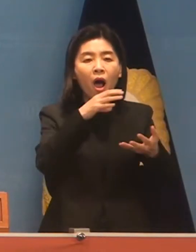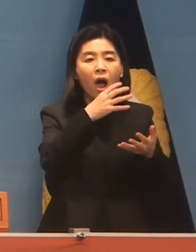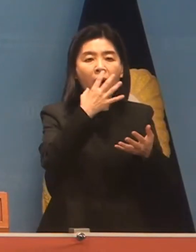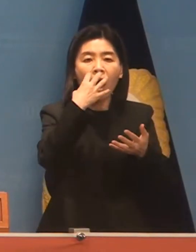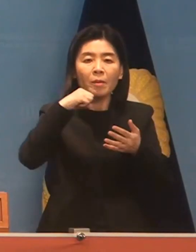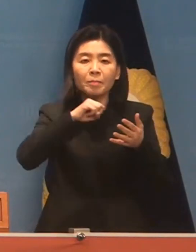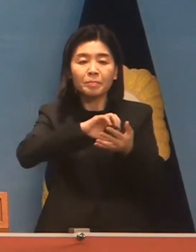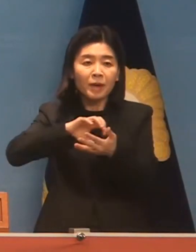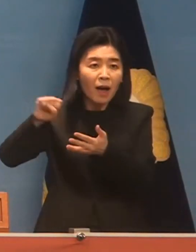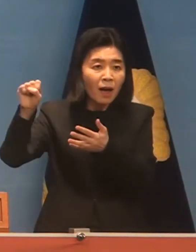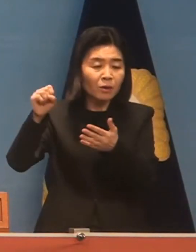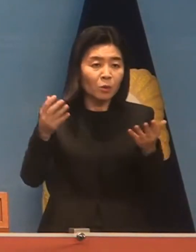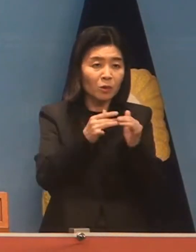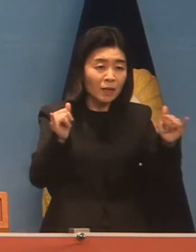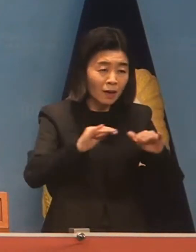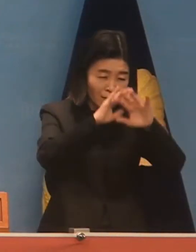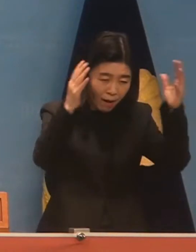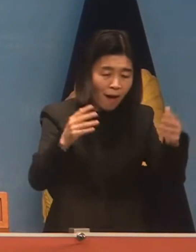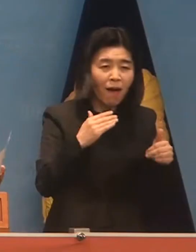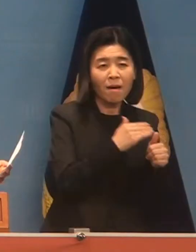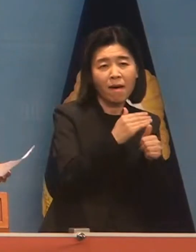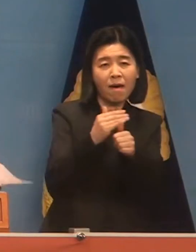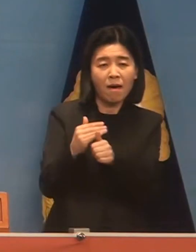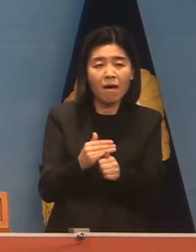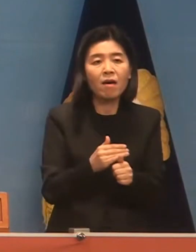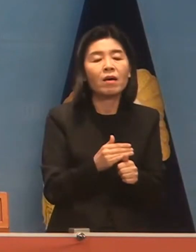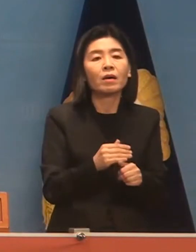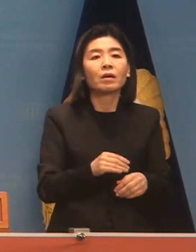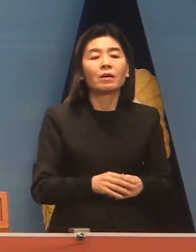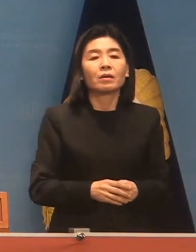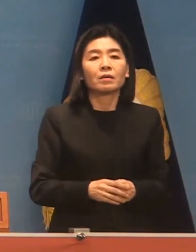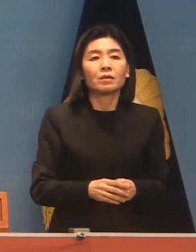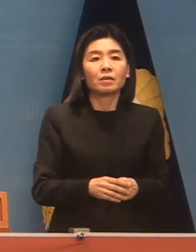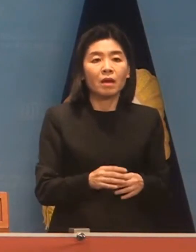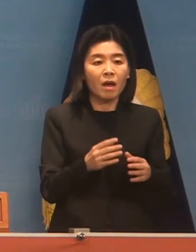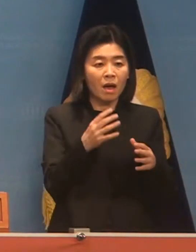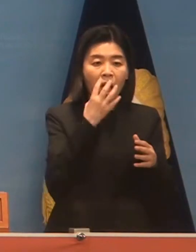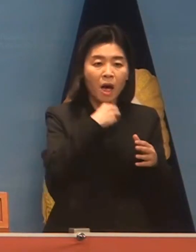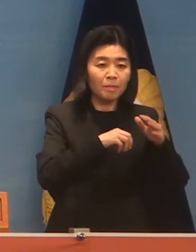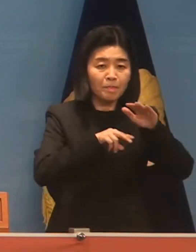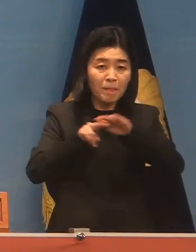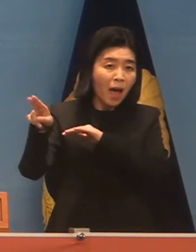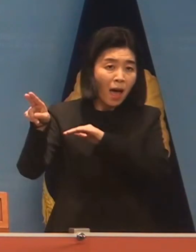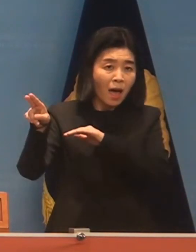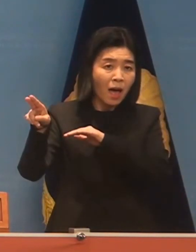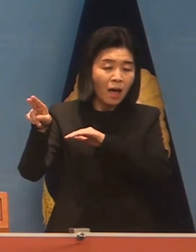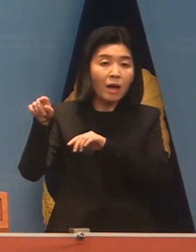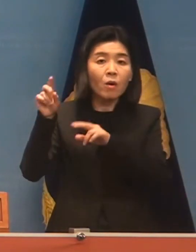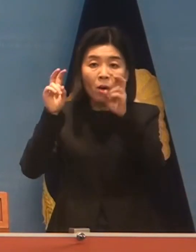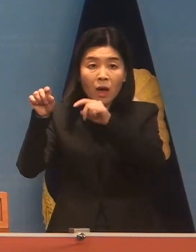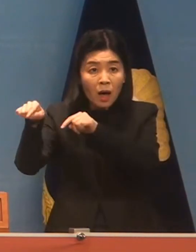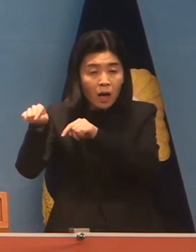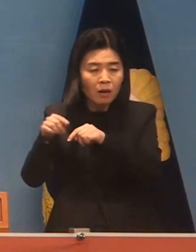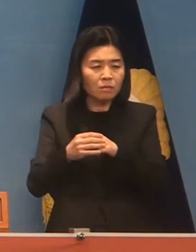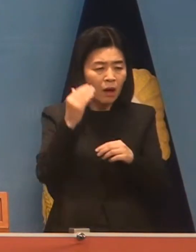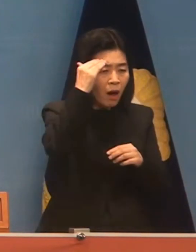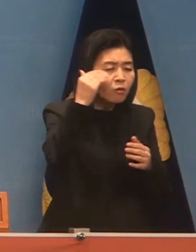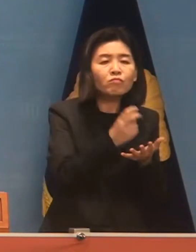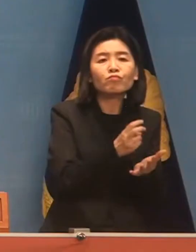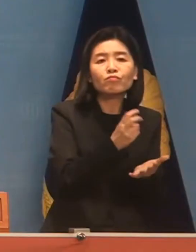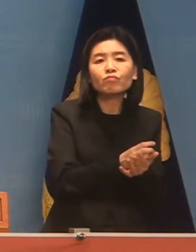전원을 희망퇴직 정리해고했습니다. 이러한 먹튀 행각에도 불구하고 현재 한국의